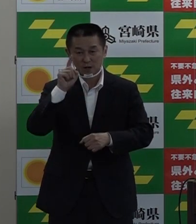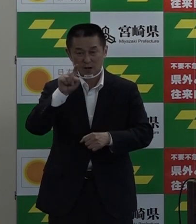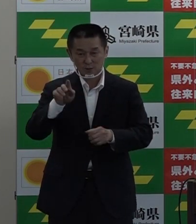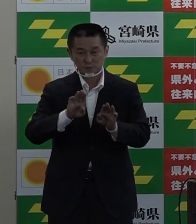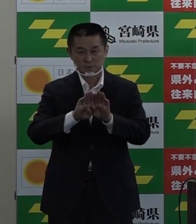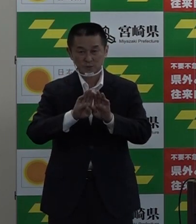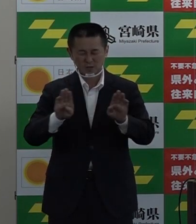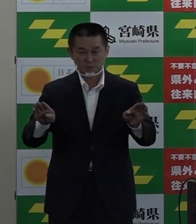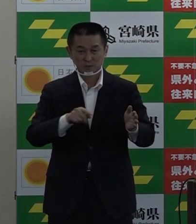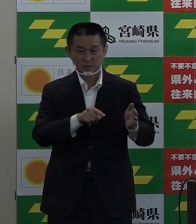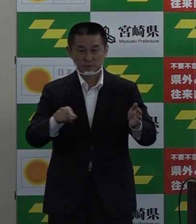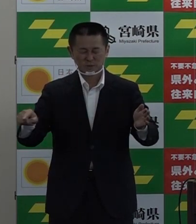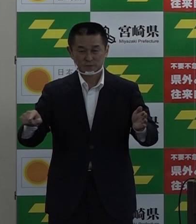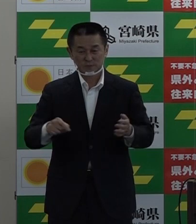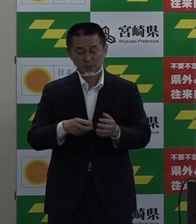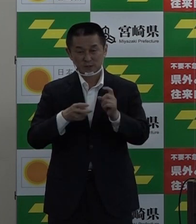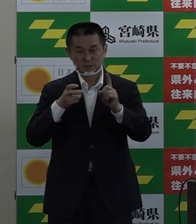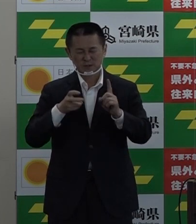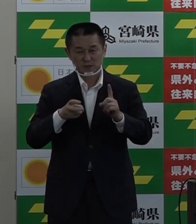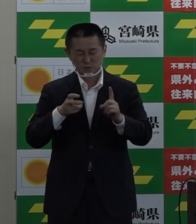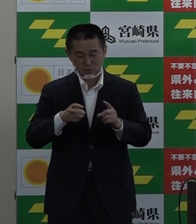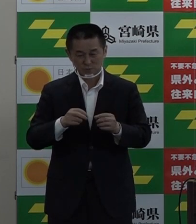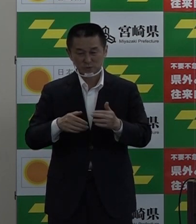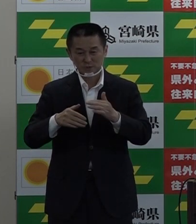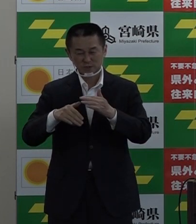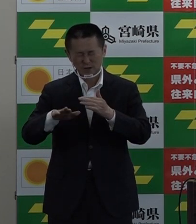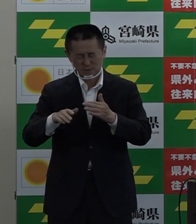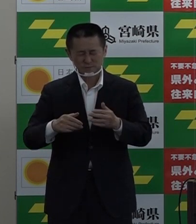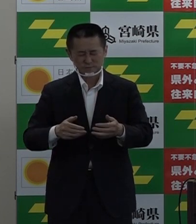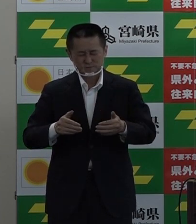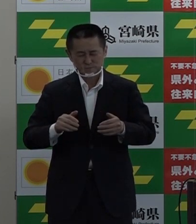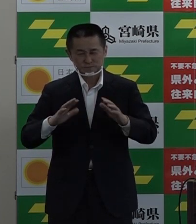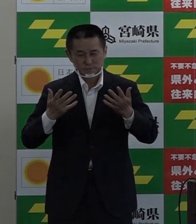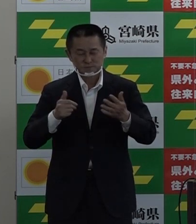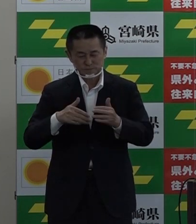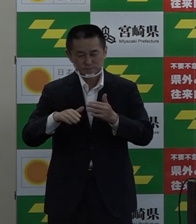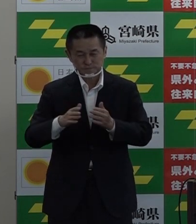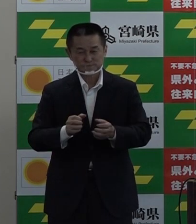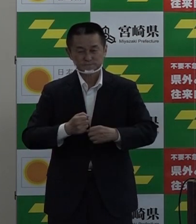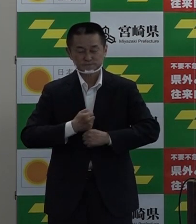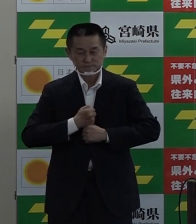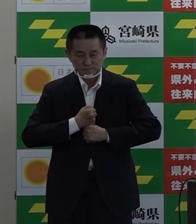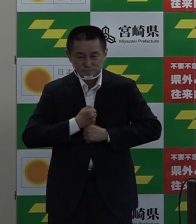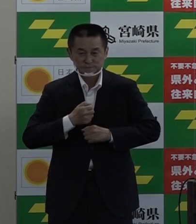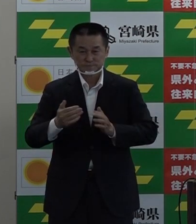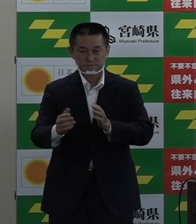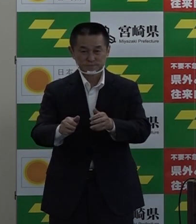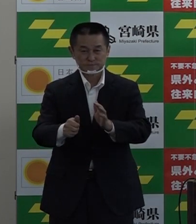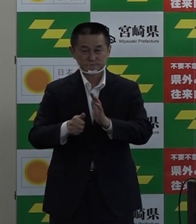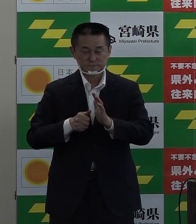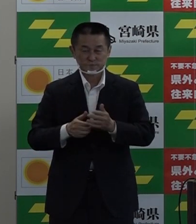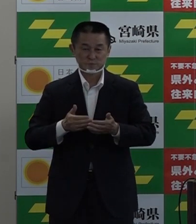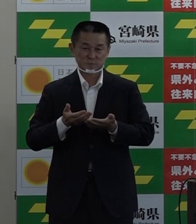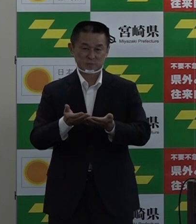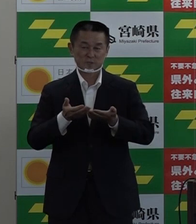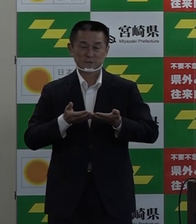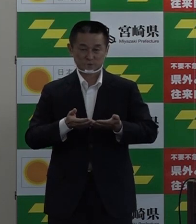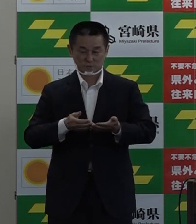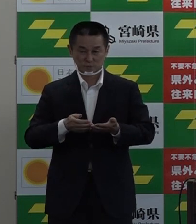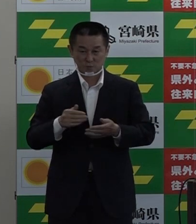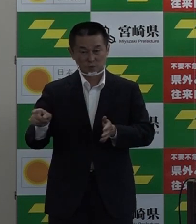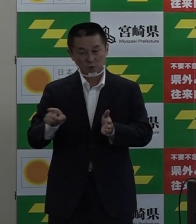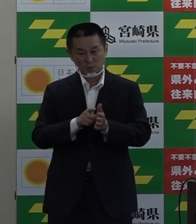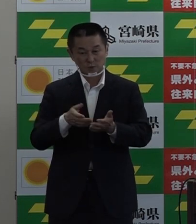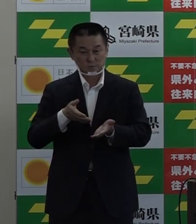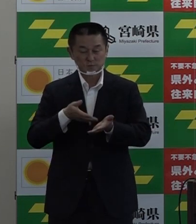で、特に原則外出自粛ですね、不要不急の外出を自粛をしていただく、これもこれまで申し上げ